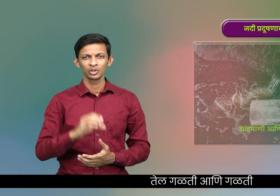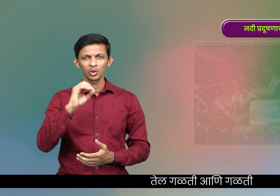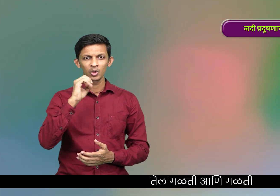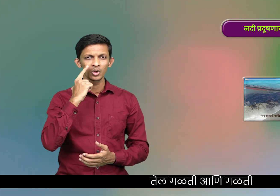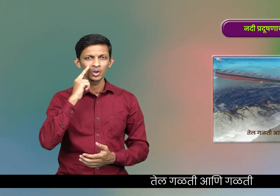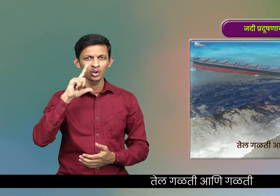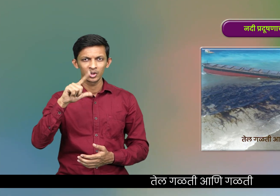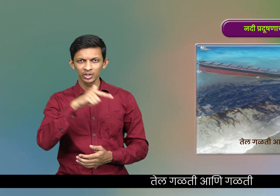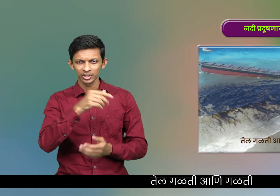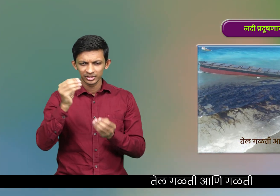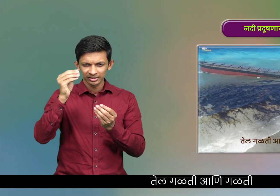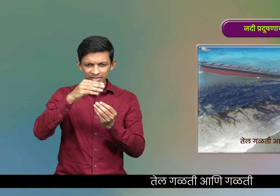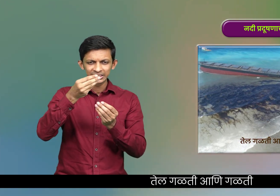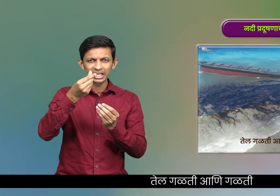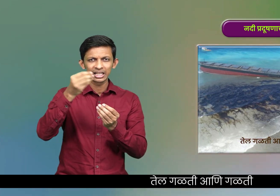तेल गळती आणि गळती,